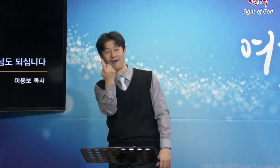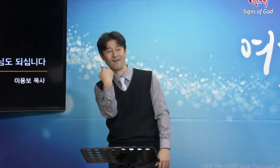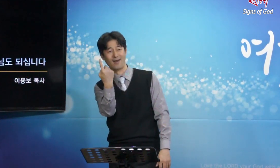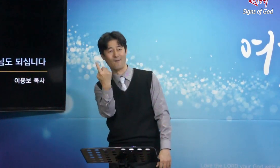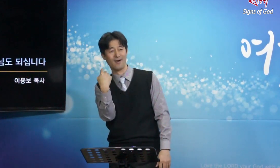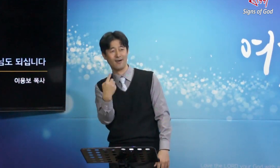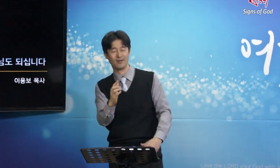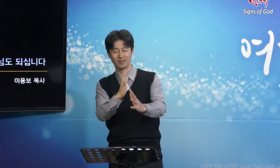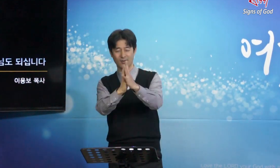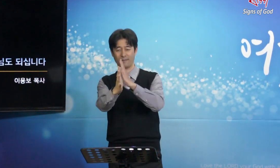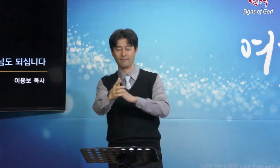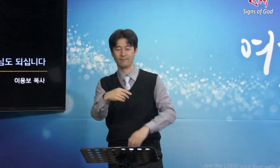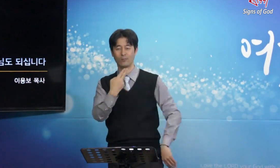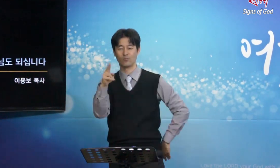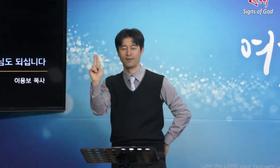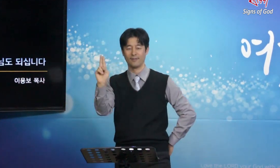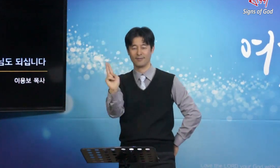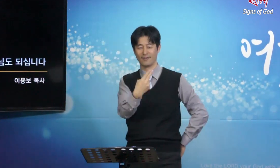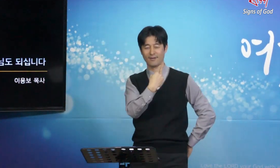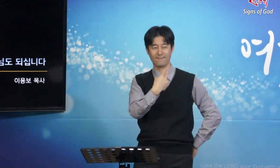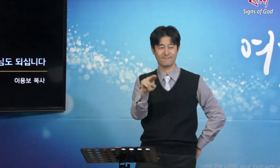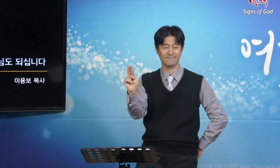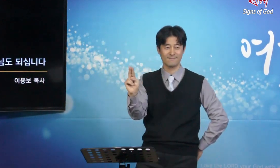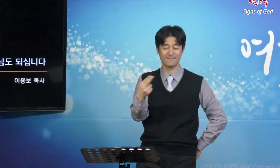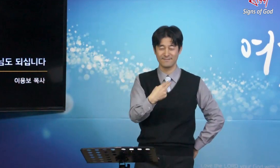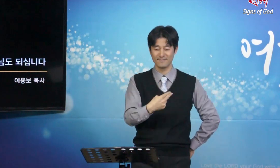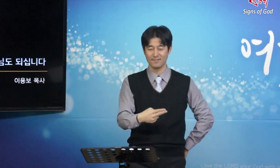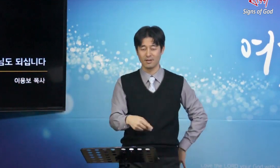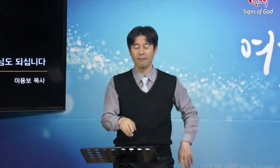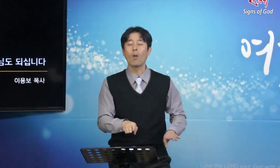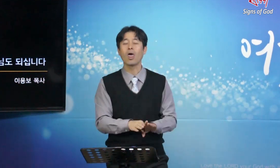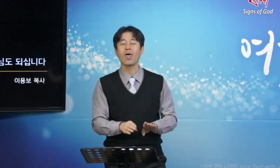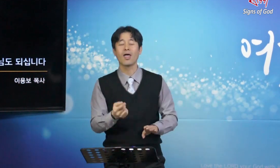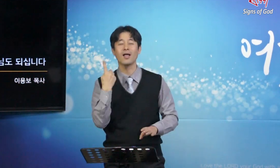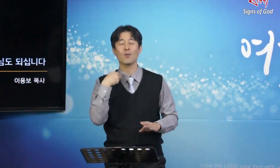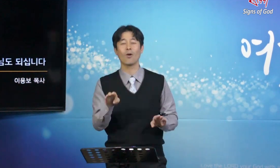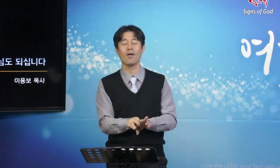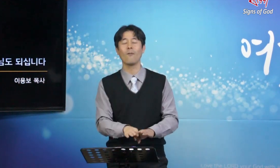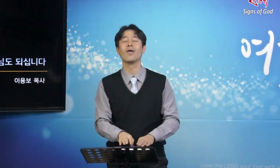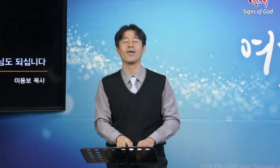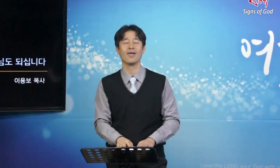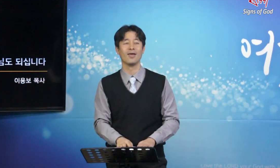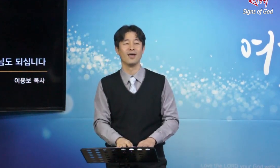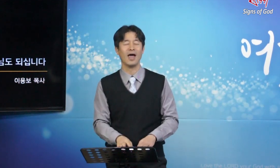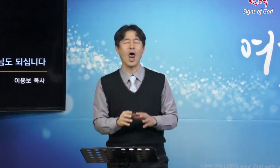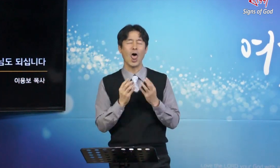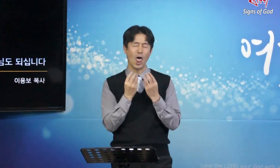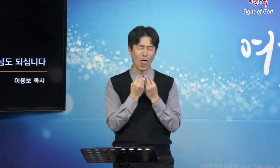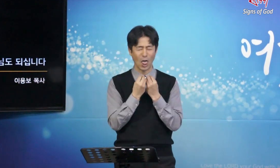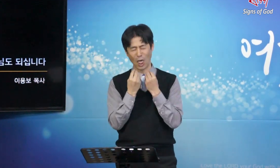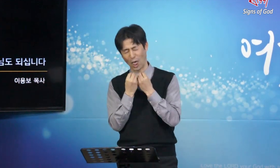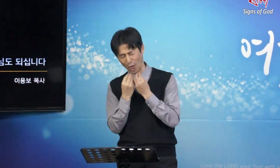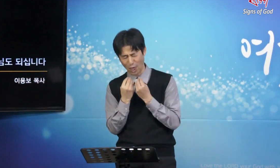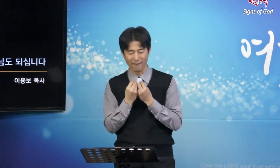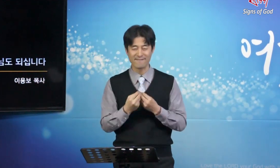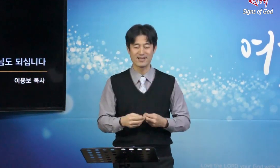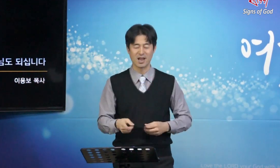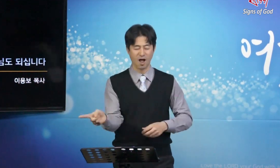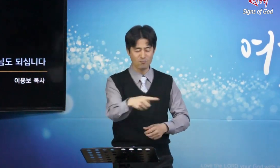어제 교회 빠졌지? 줄 서서 열차. 왜 빠졌어? 왜? 많은 학생들이